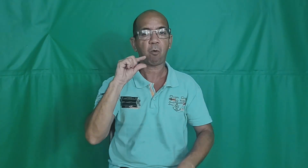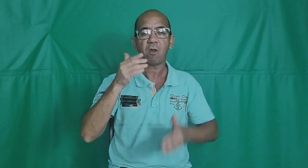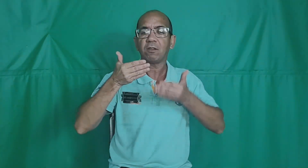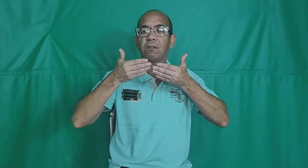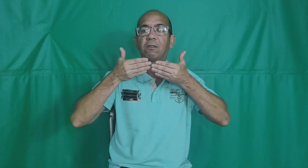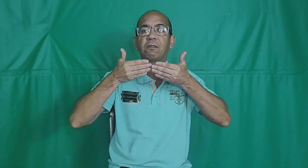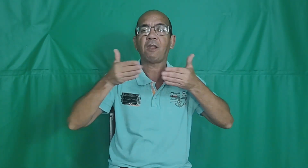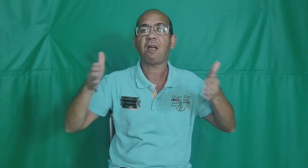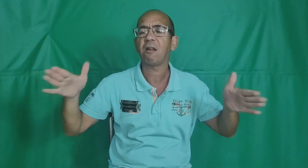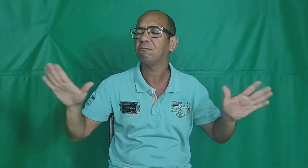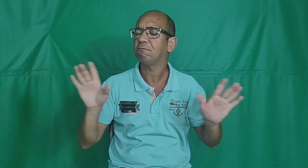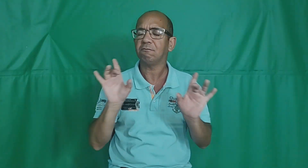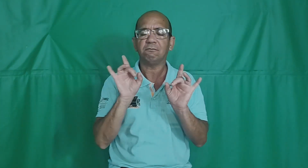sinto leve por essa base,